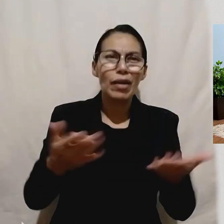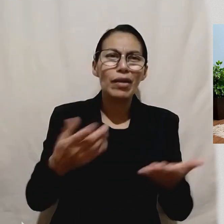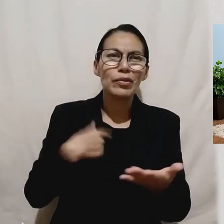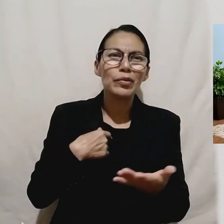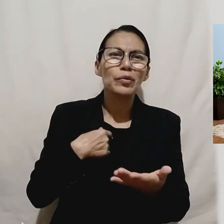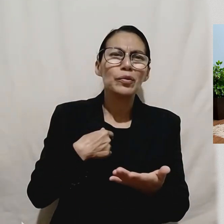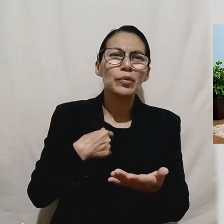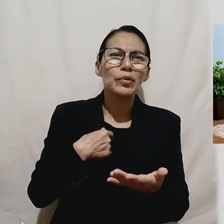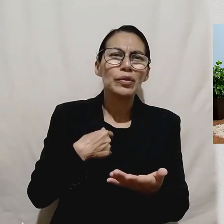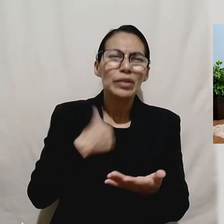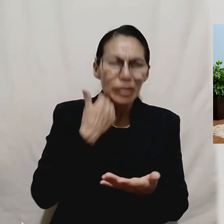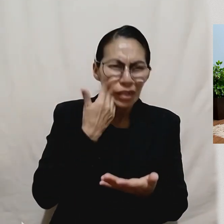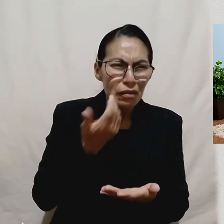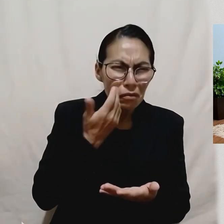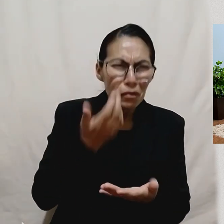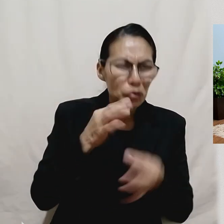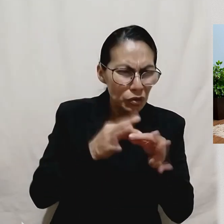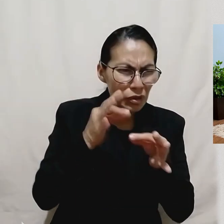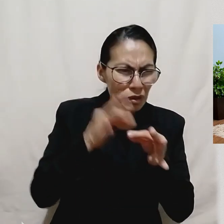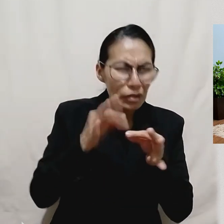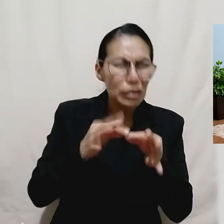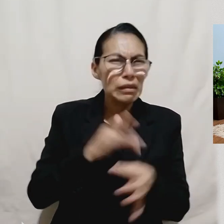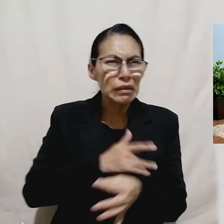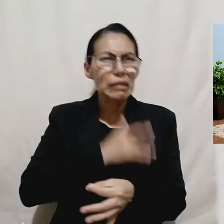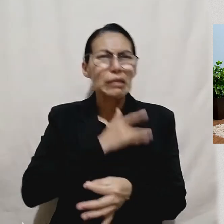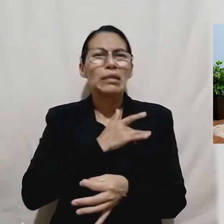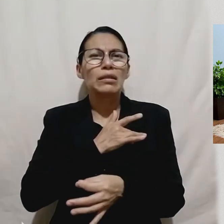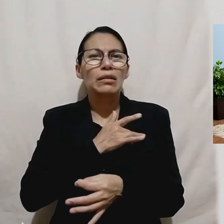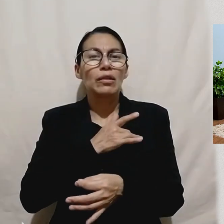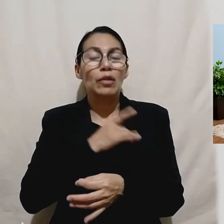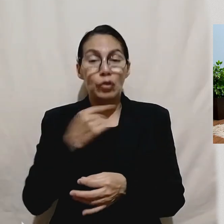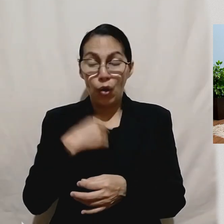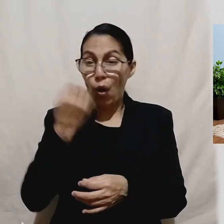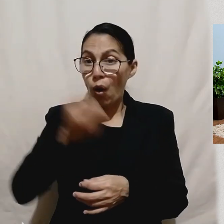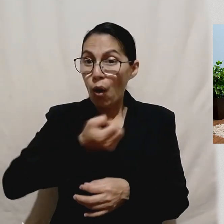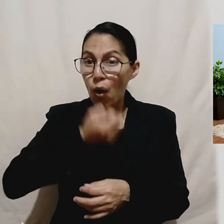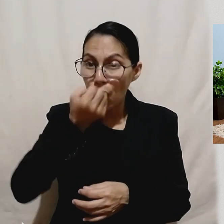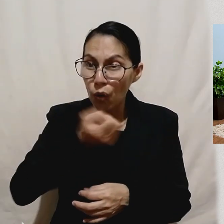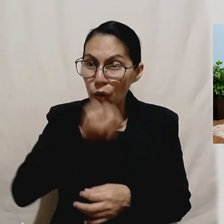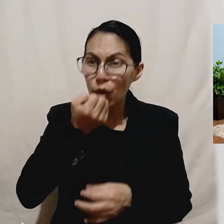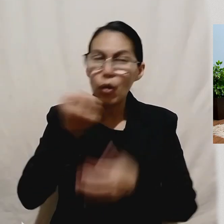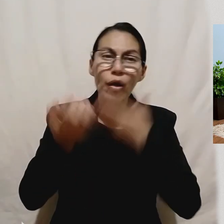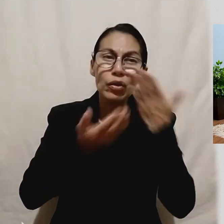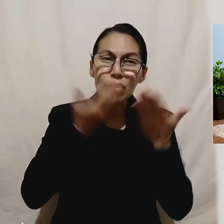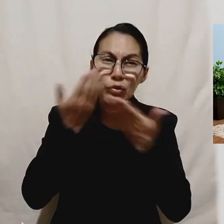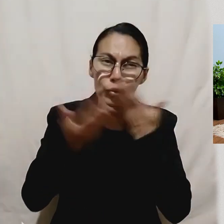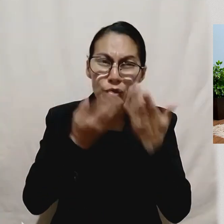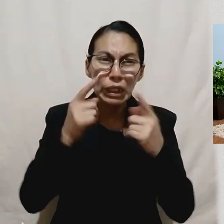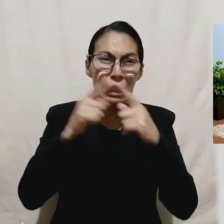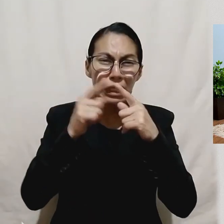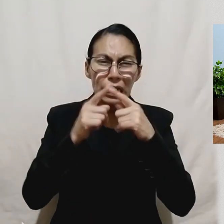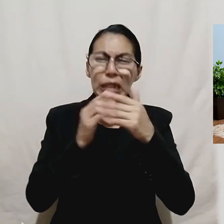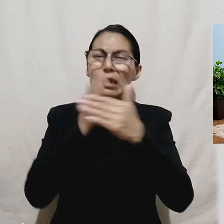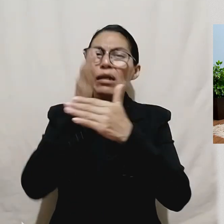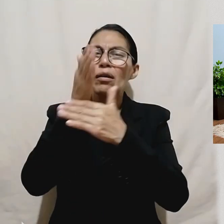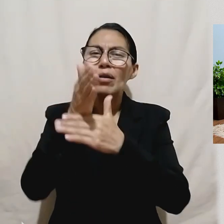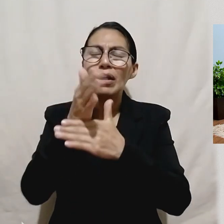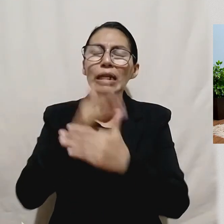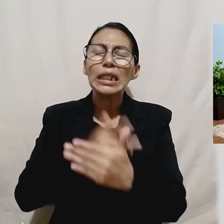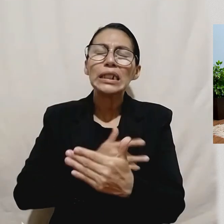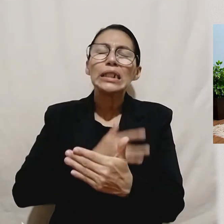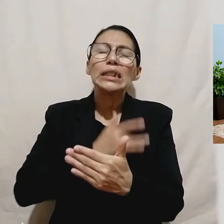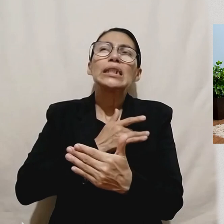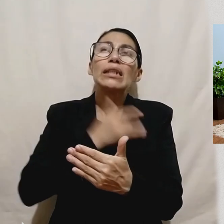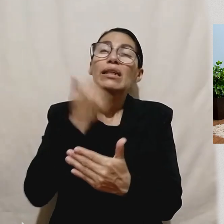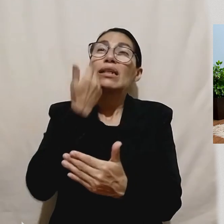busco ahora que tengo este estudios cada que oro Cada que voy a la iglesia es una sensación que